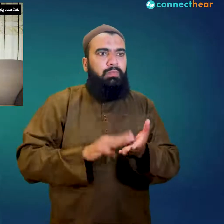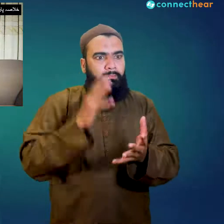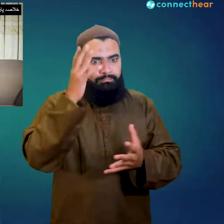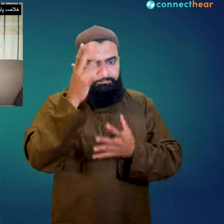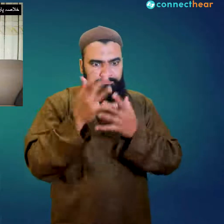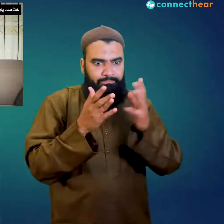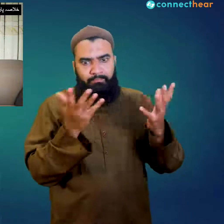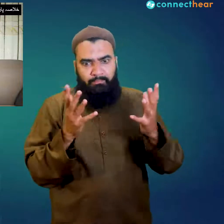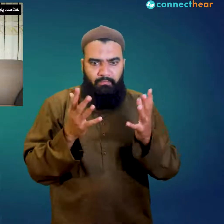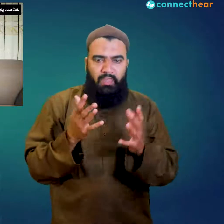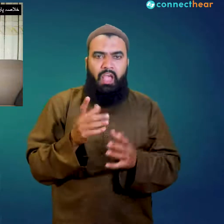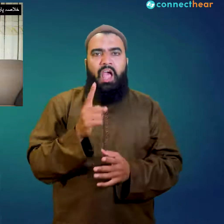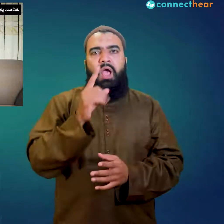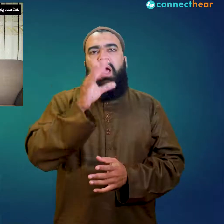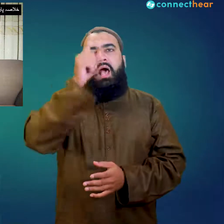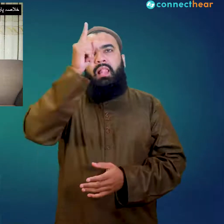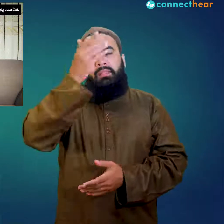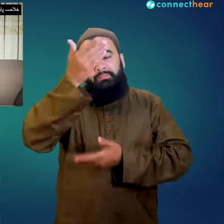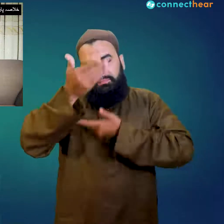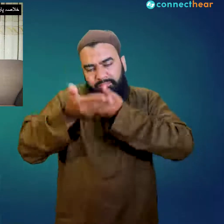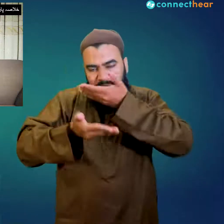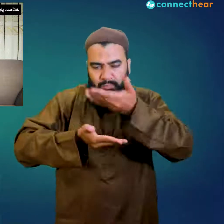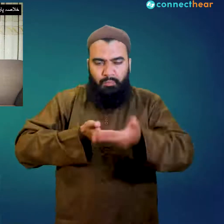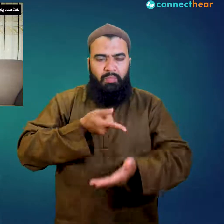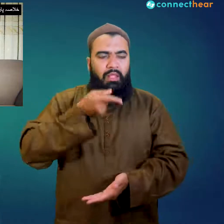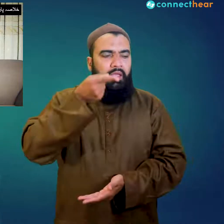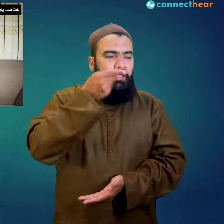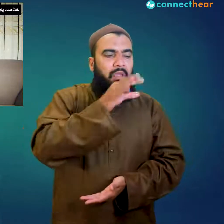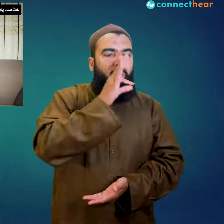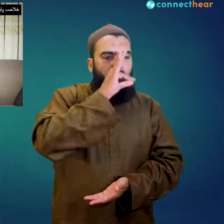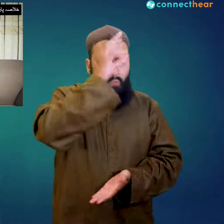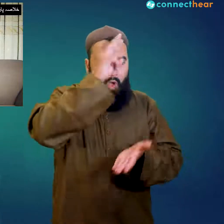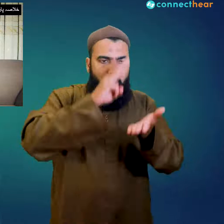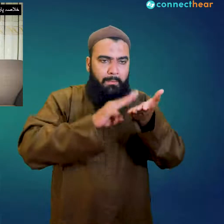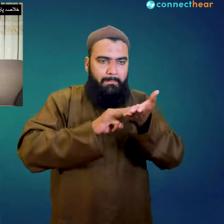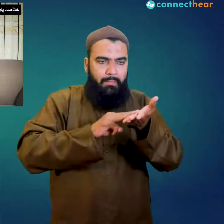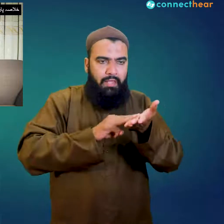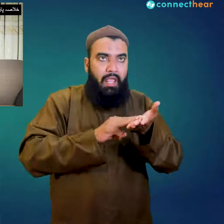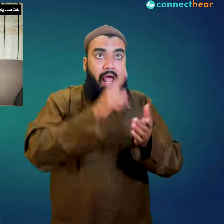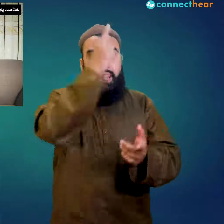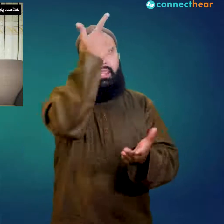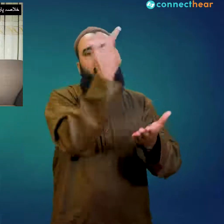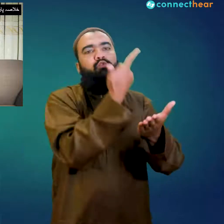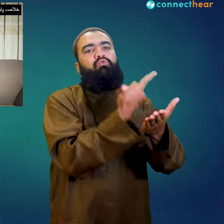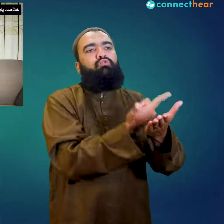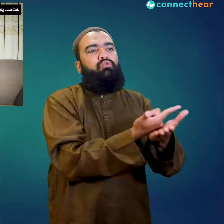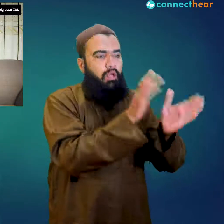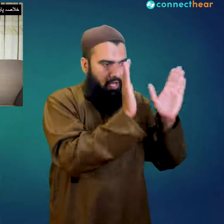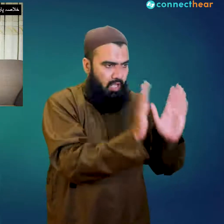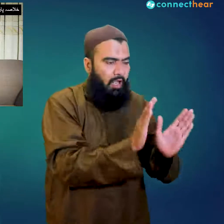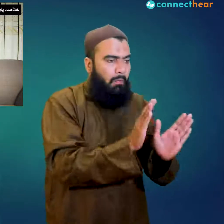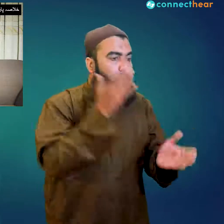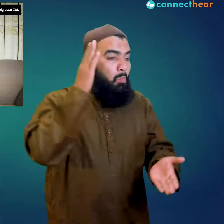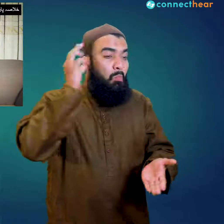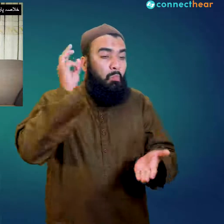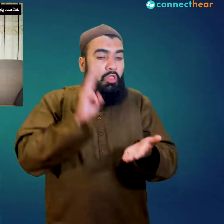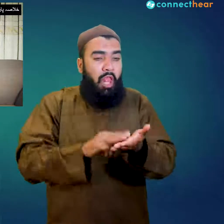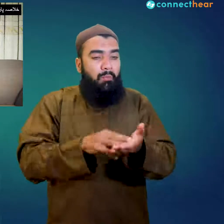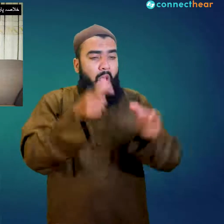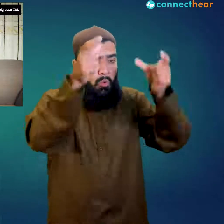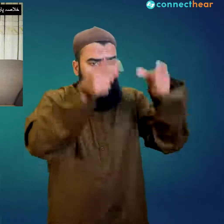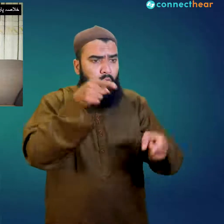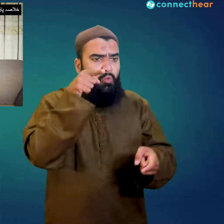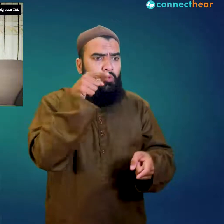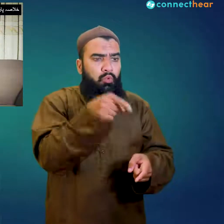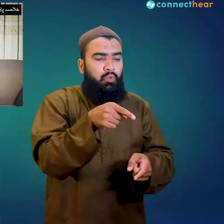ہیں، ان کا کام پیغام پہنچا دینا ہے۔ اہل ایمان کا کام ہے کہ وہ دین پر ثابت قدم رہیں، اور